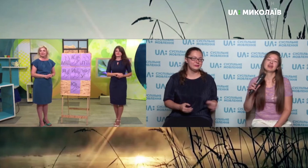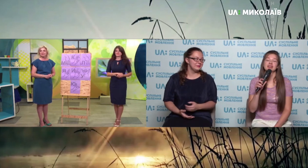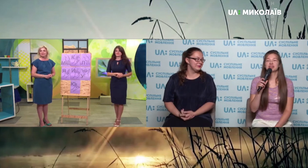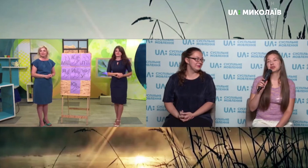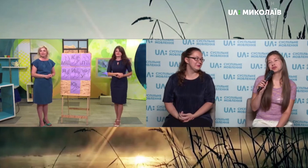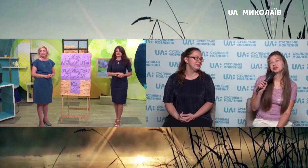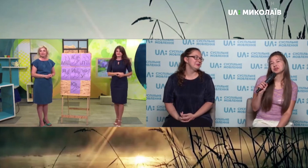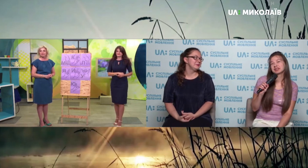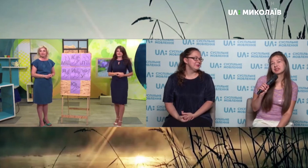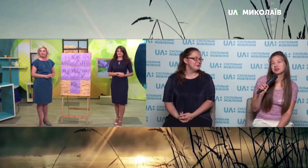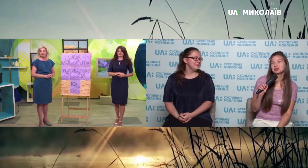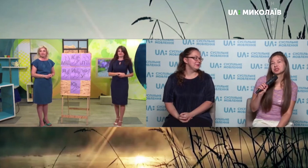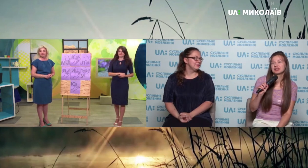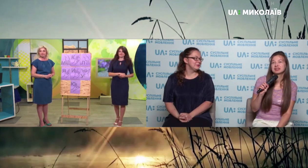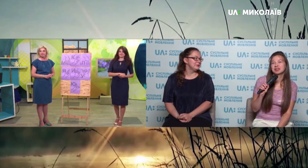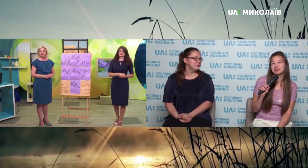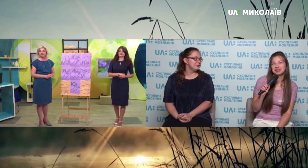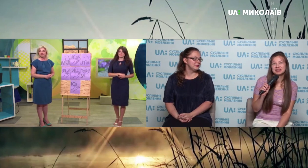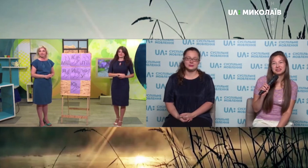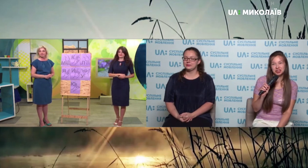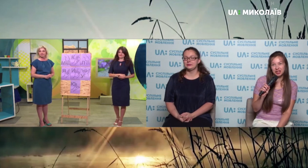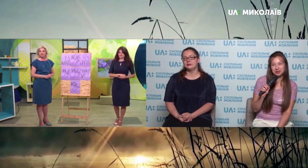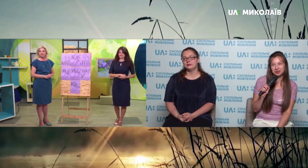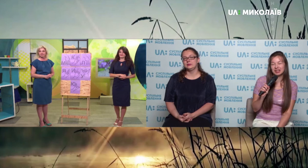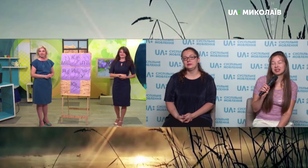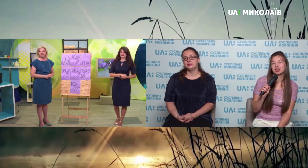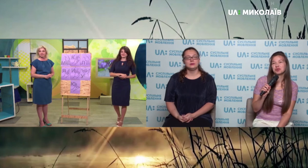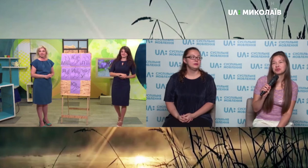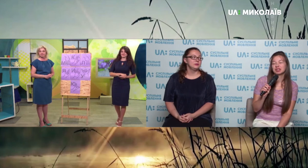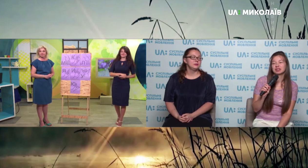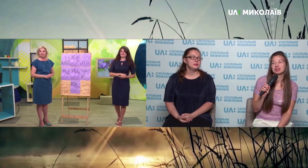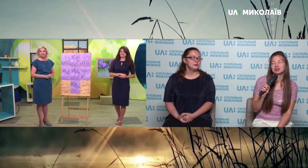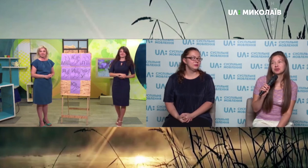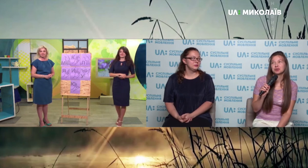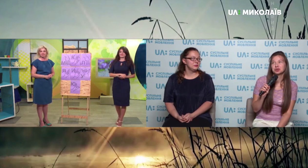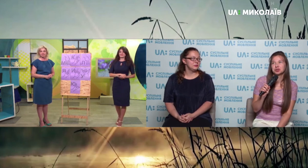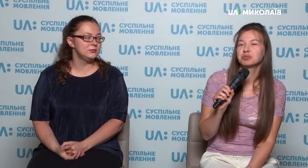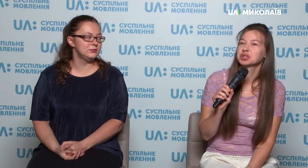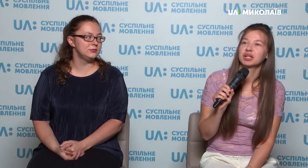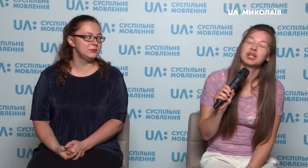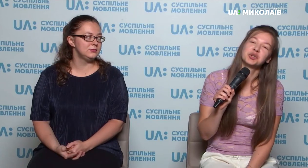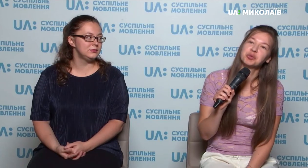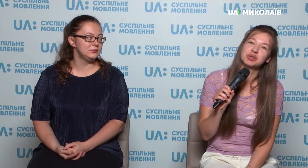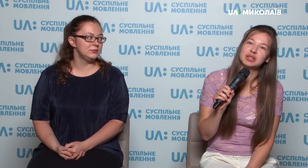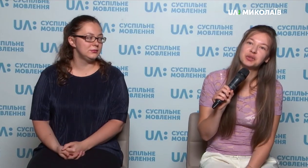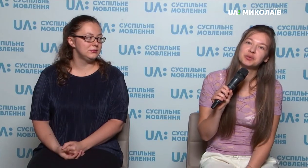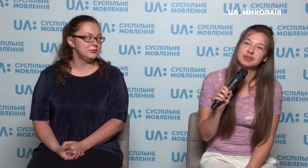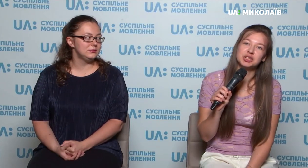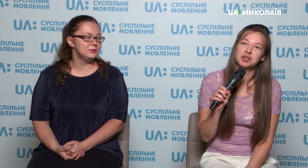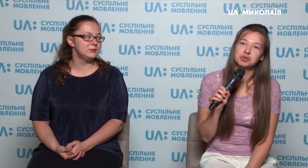Крім того, що це дуже цікаво та незвичайно, така мова, до того, що вона може допомогти у звичайному